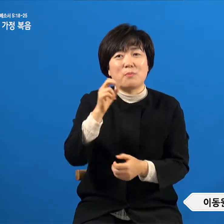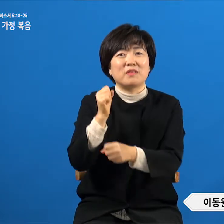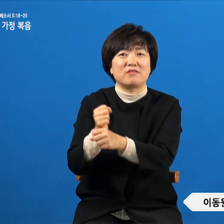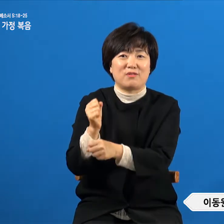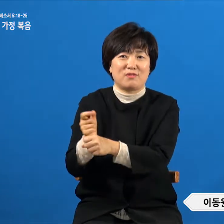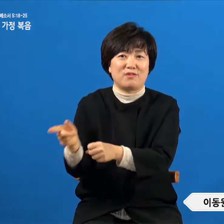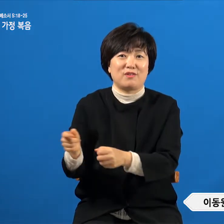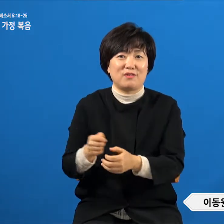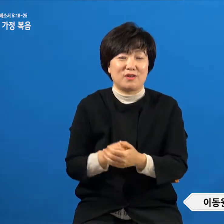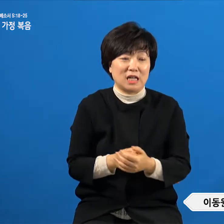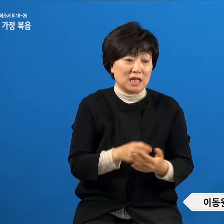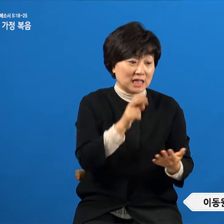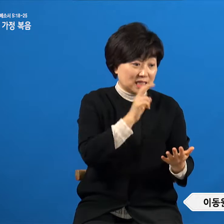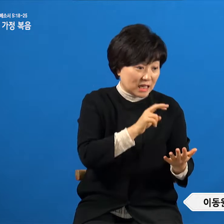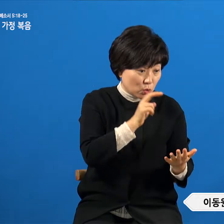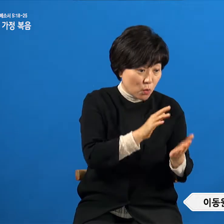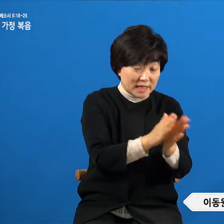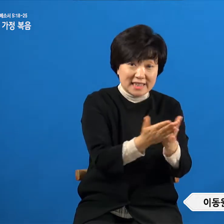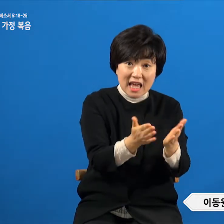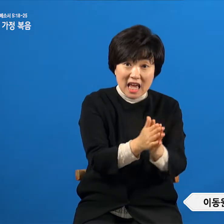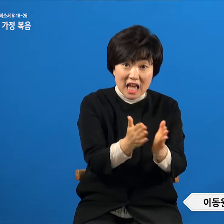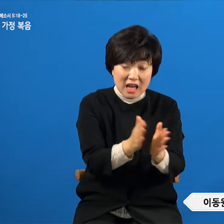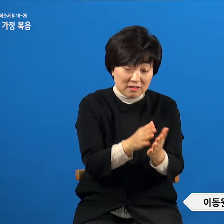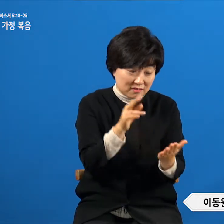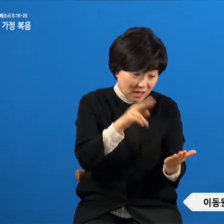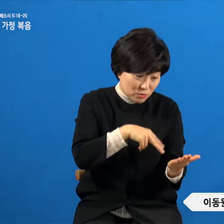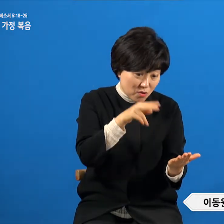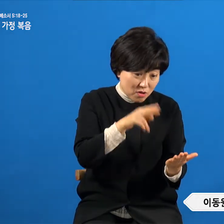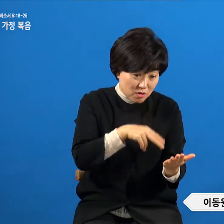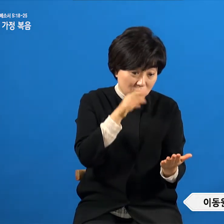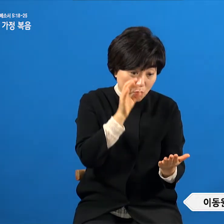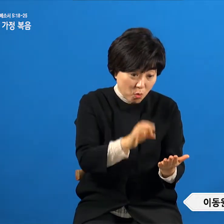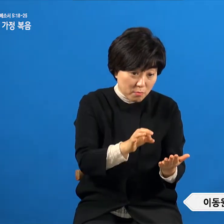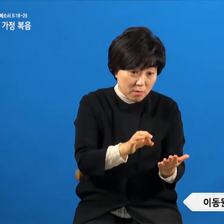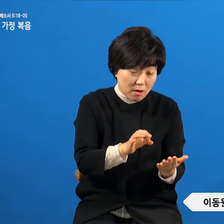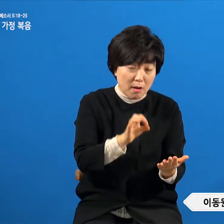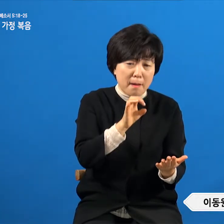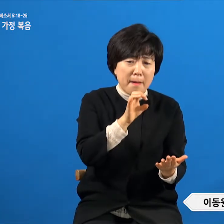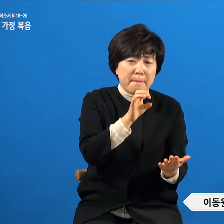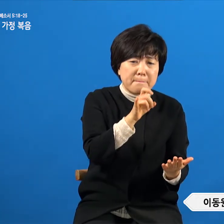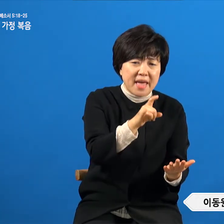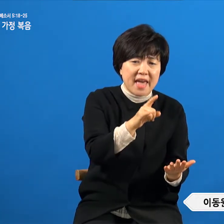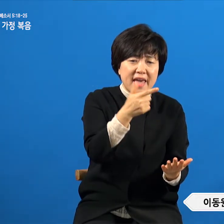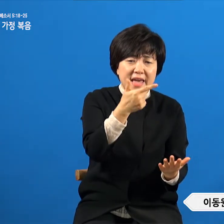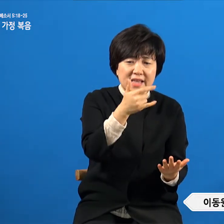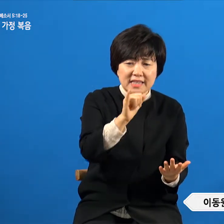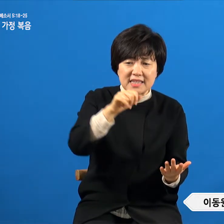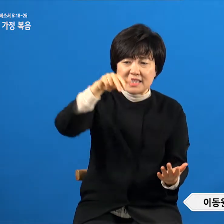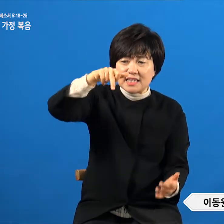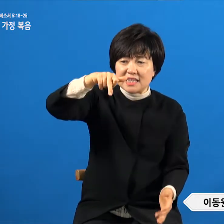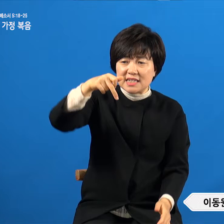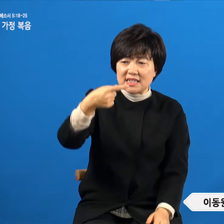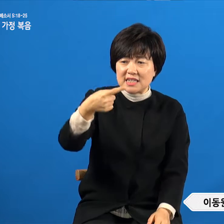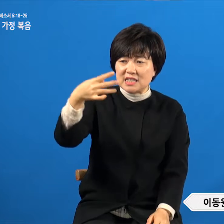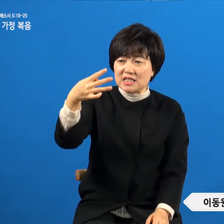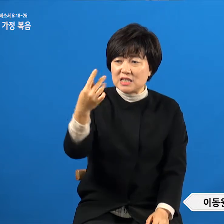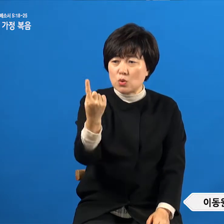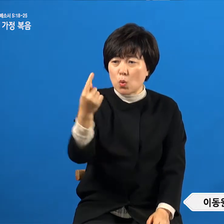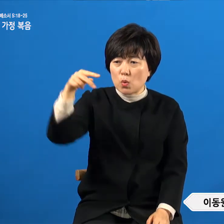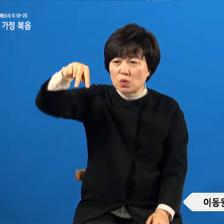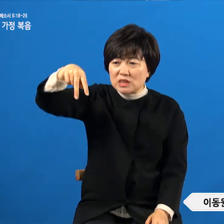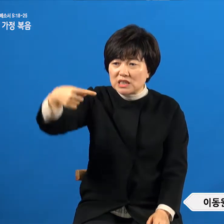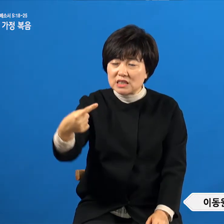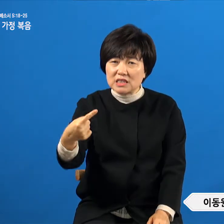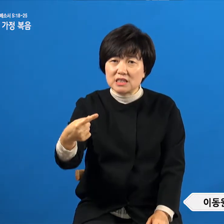네. 우리가 찬송가 집을 계속 읽어보시면 계속 만나는 이름이 있어요. 페니 크로스비라는 이름을 만납니다.